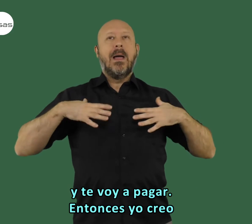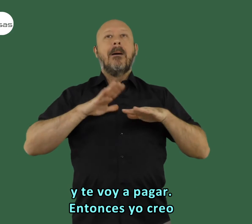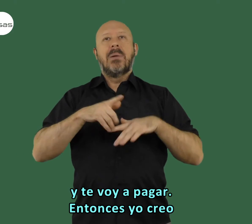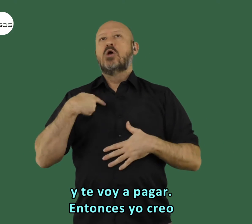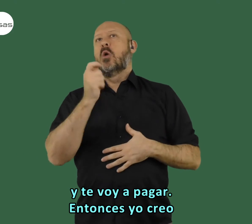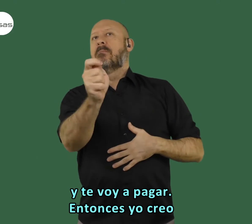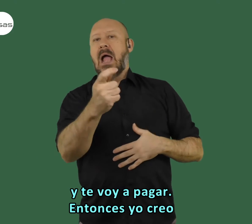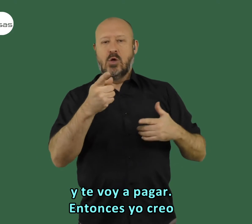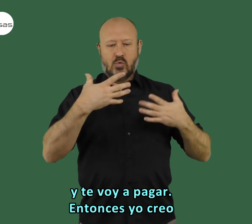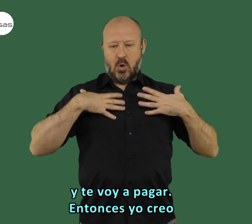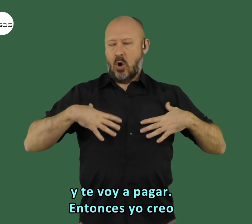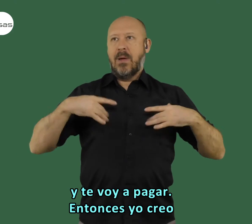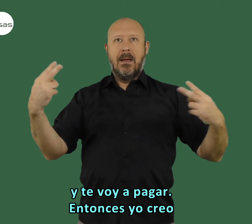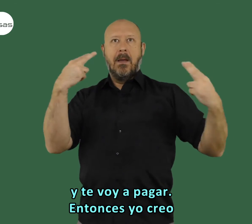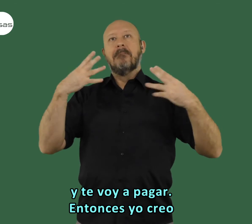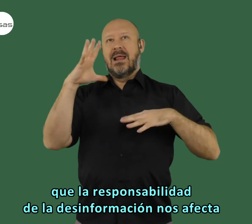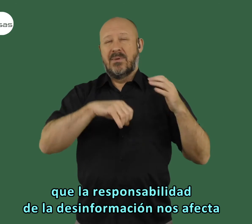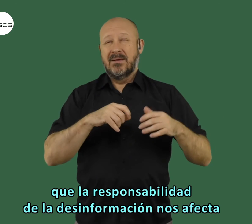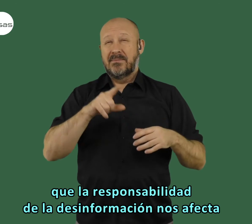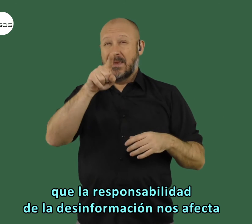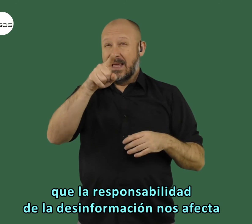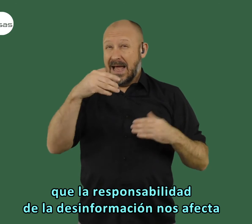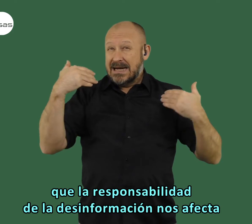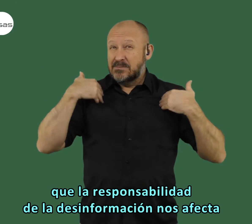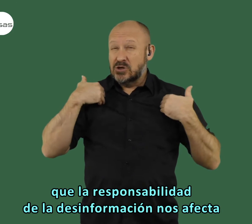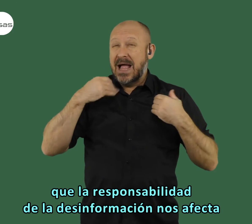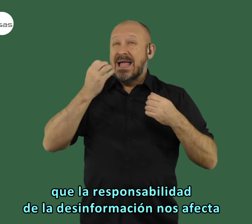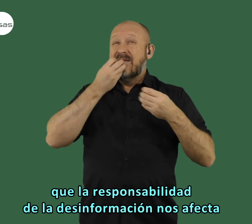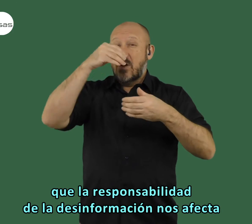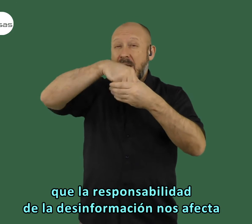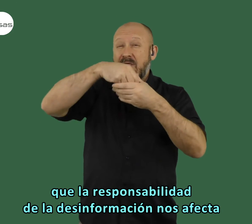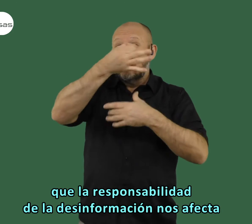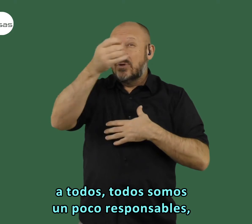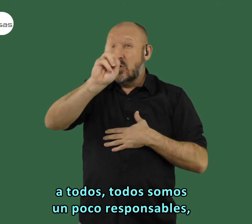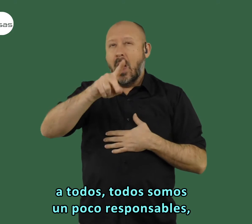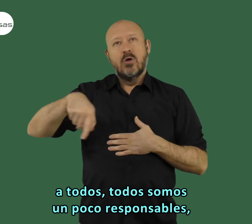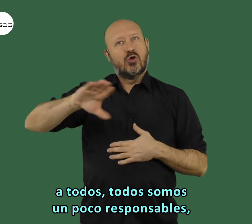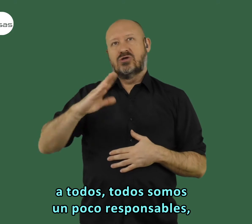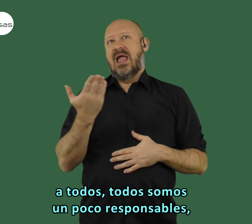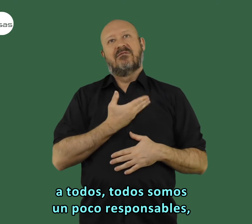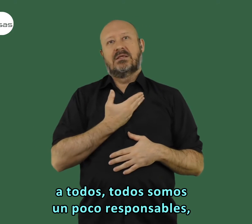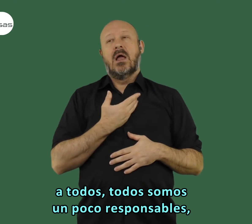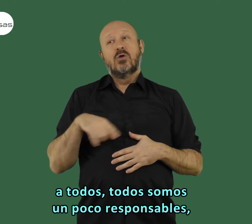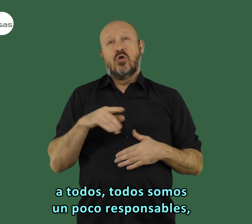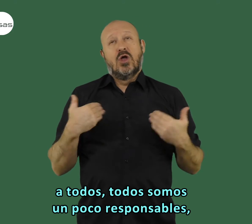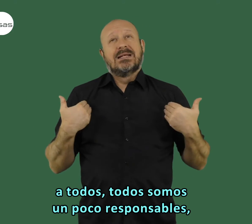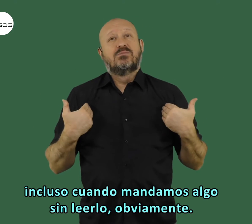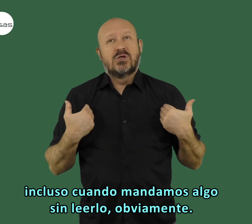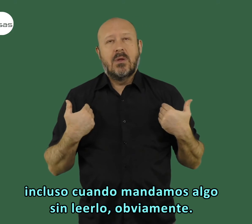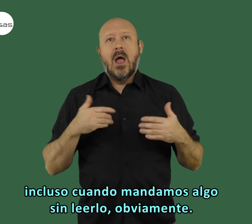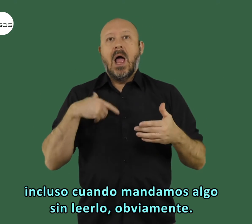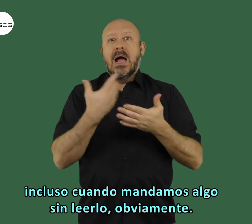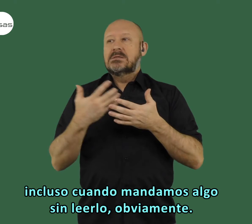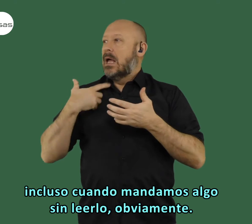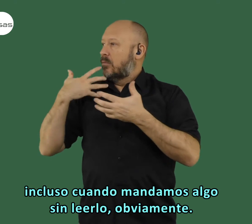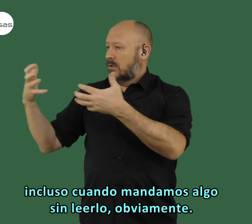vídeos y te voy a pagar. Entonces yo creo que la responsabilidad de la desinformación nos afecta a todos. Todos somos un poco responsables,